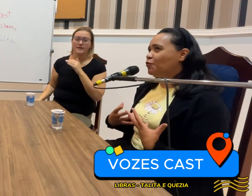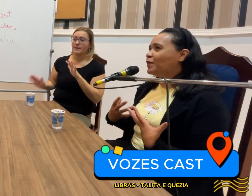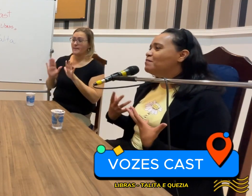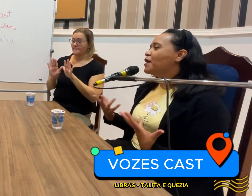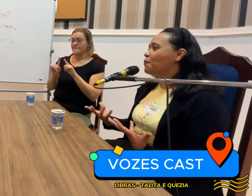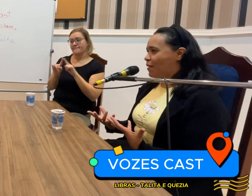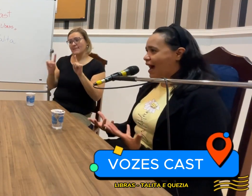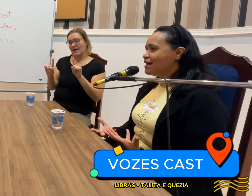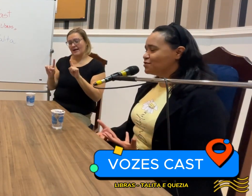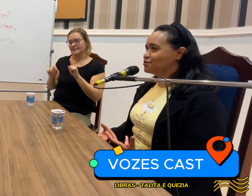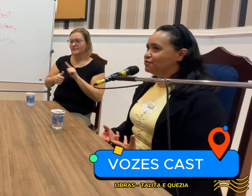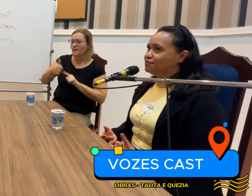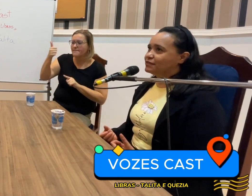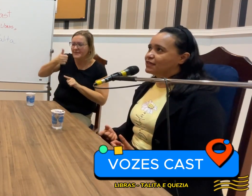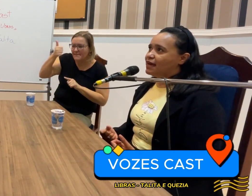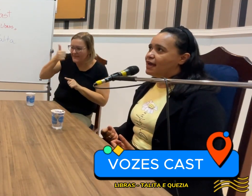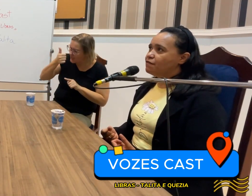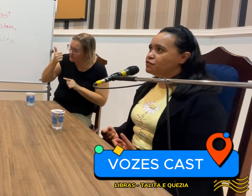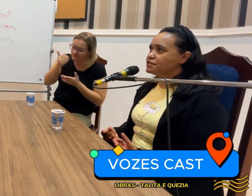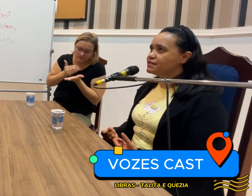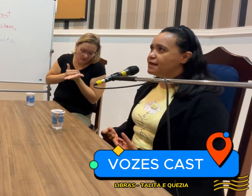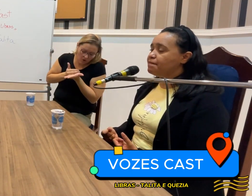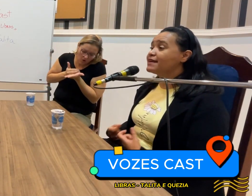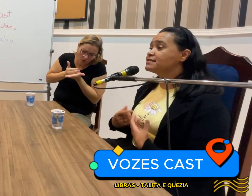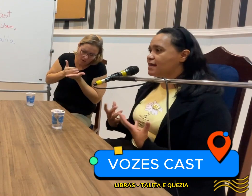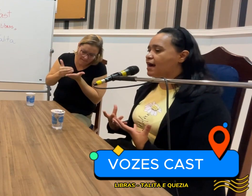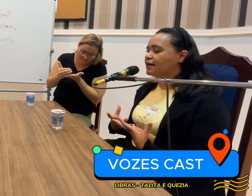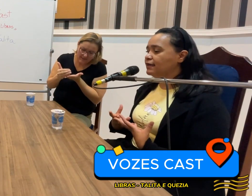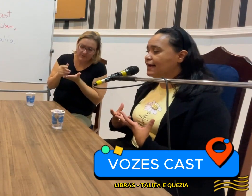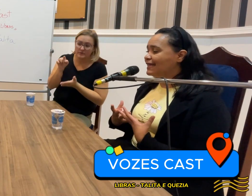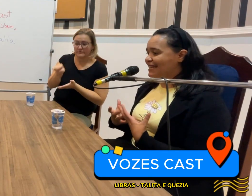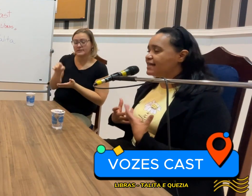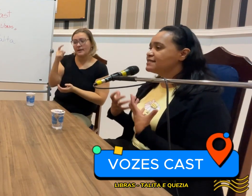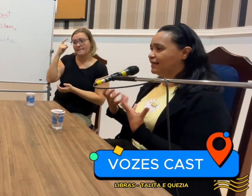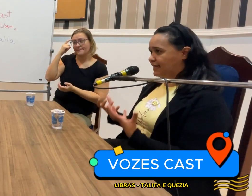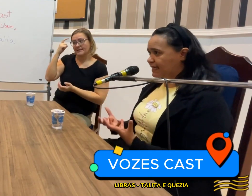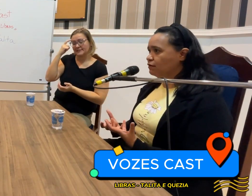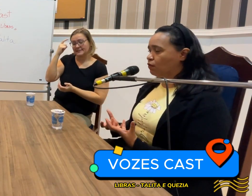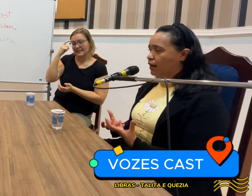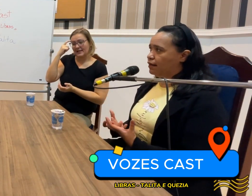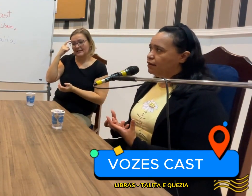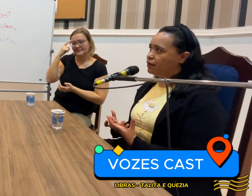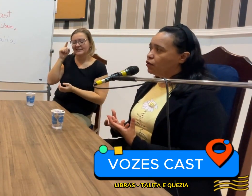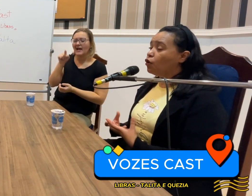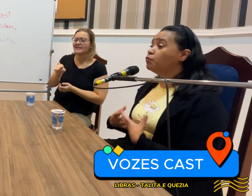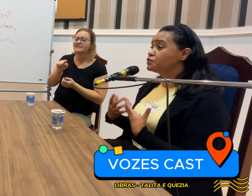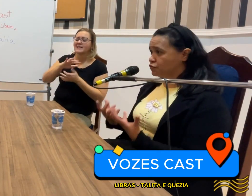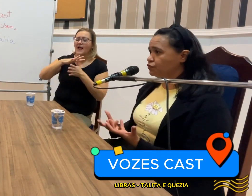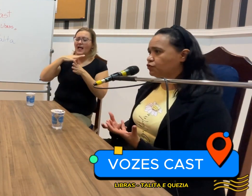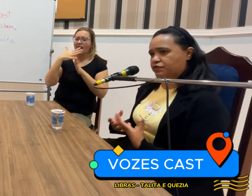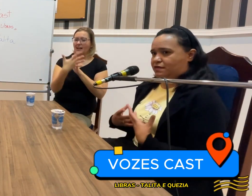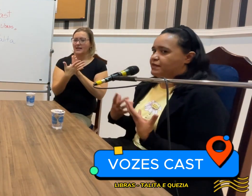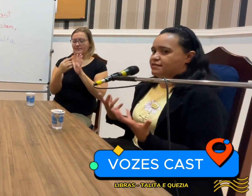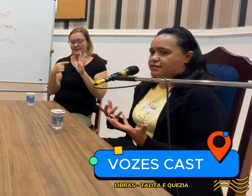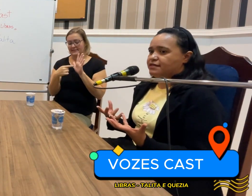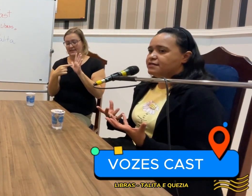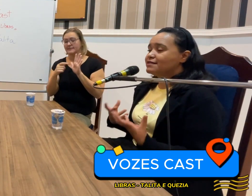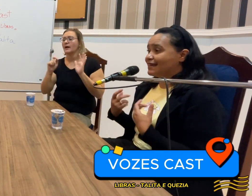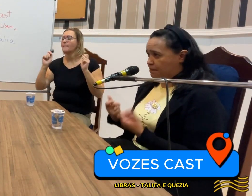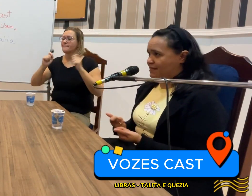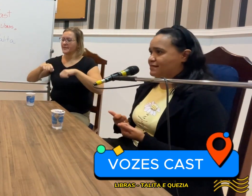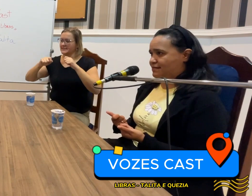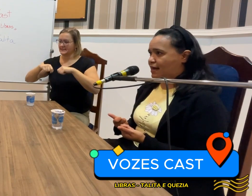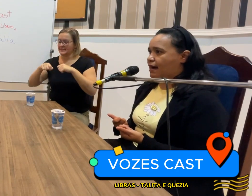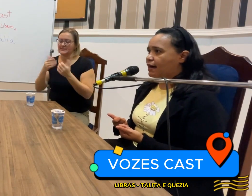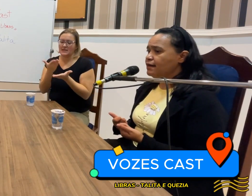Acho que o primeiro passo é você pensar nessa língua como estudo. Você precisa